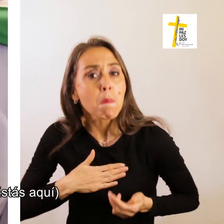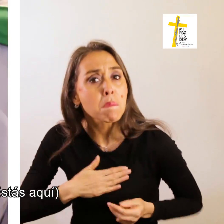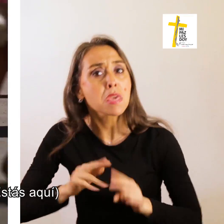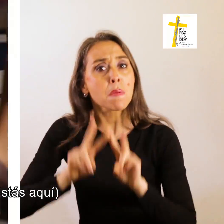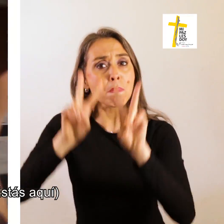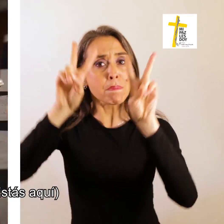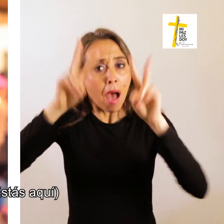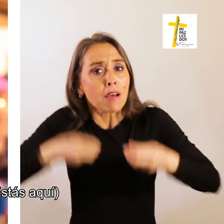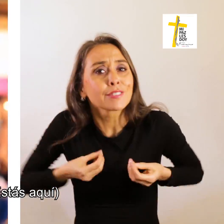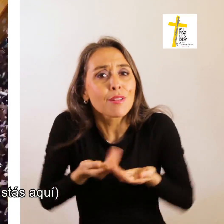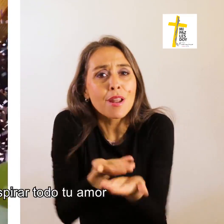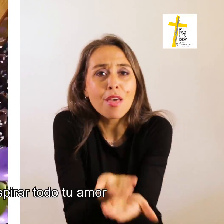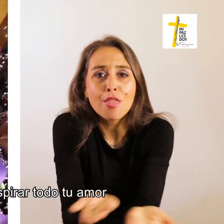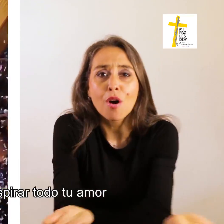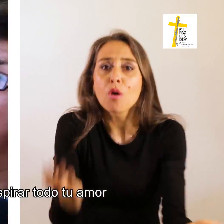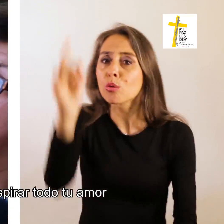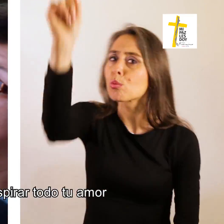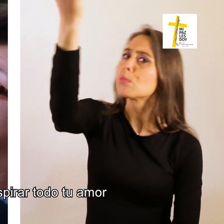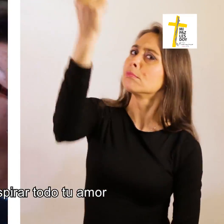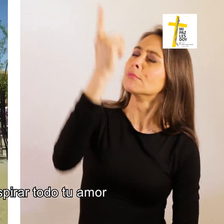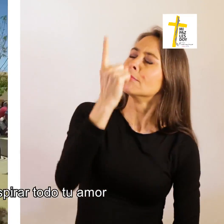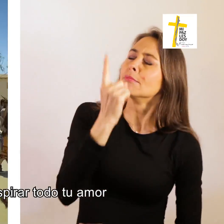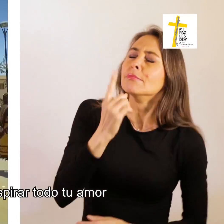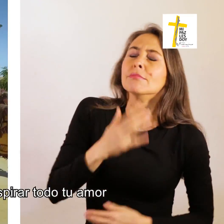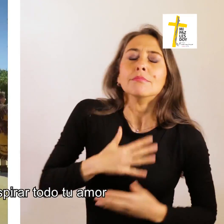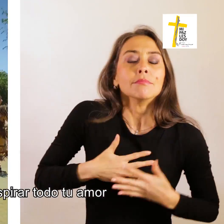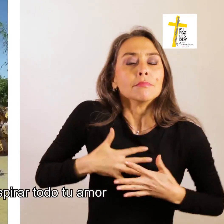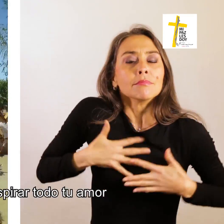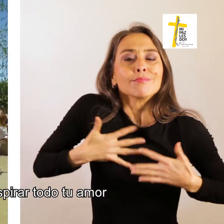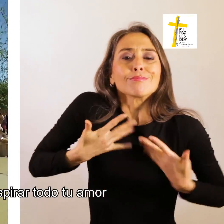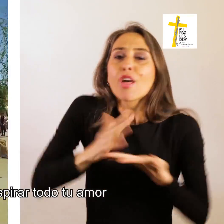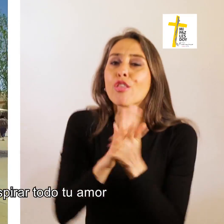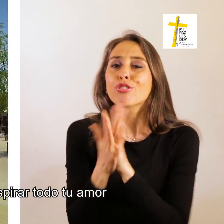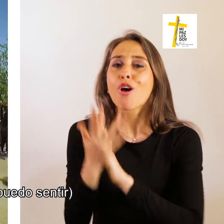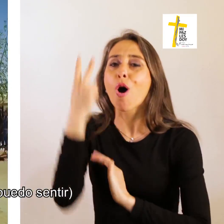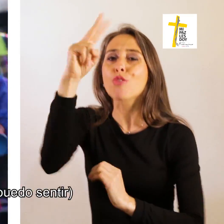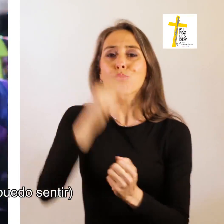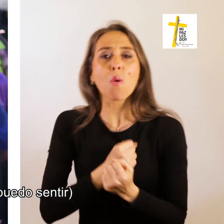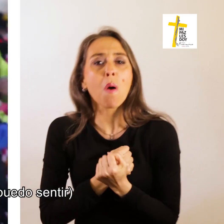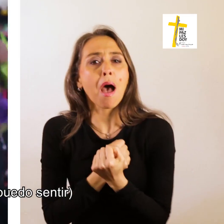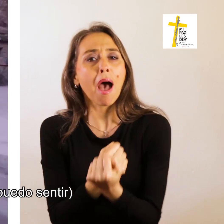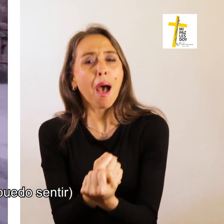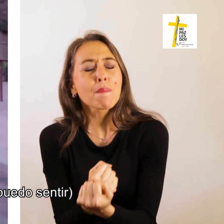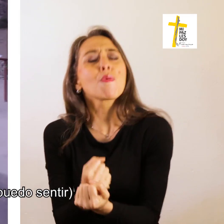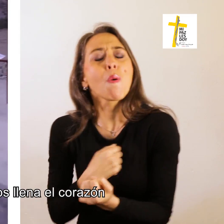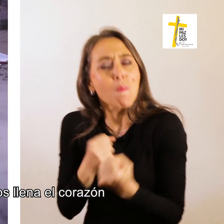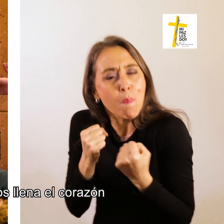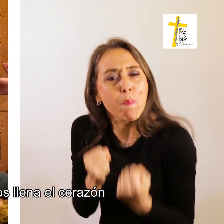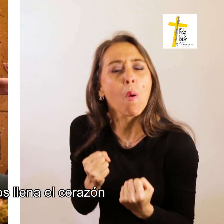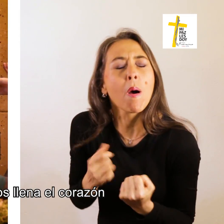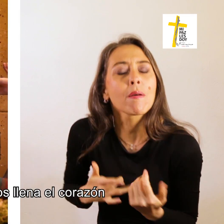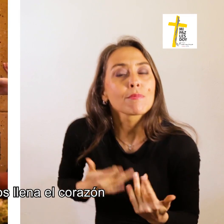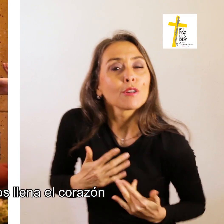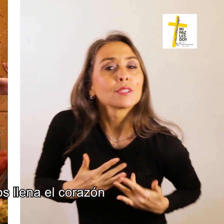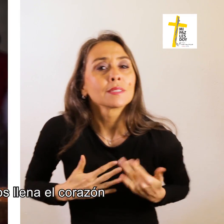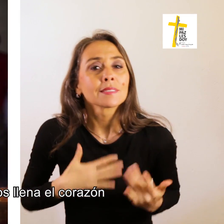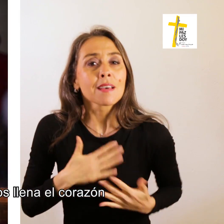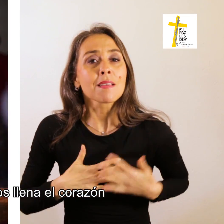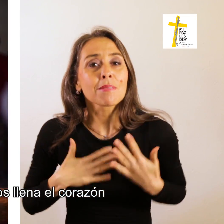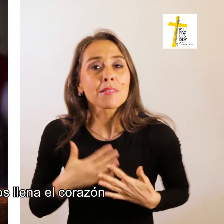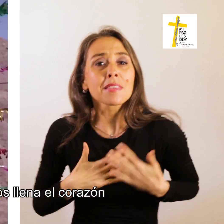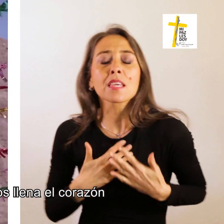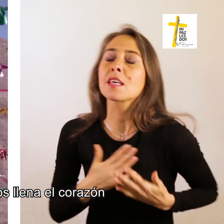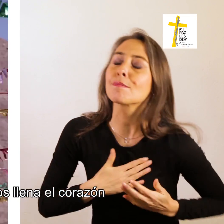Señor. Estás aquí, puedo respirar todo tu amor. Te puedo sentir, tu paz nos llena